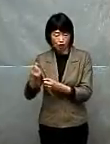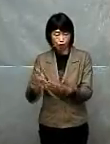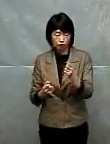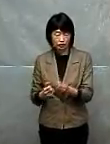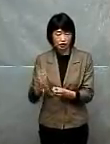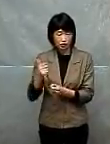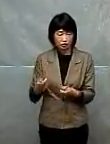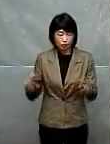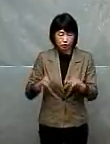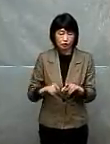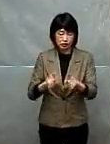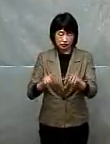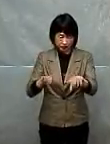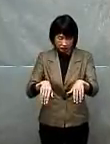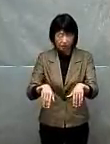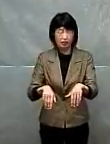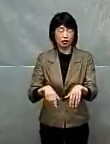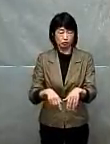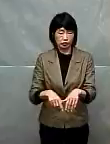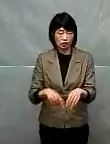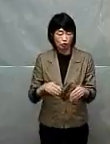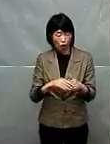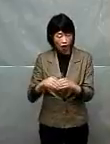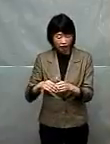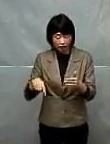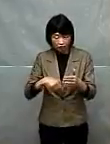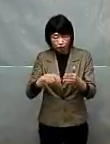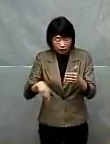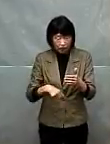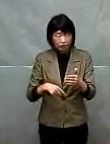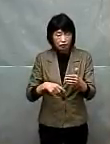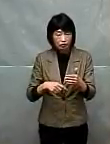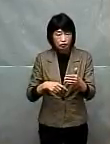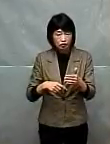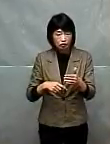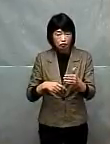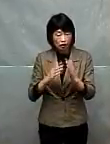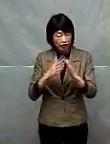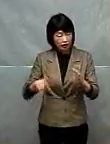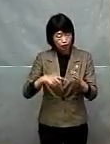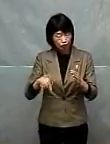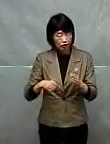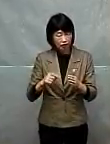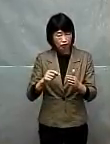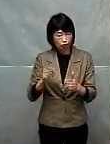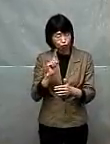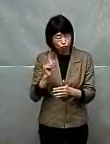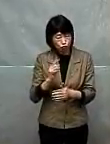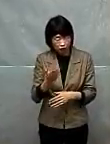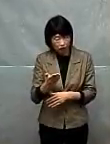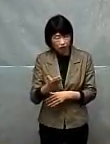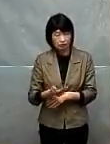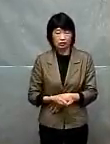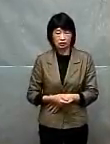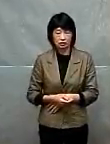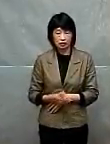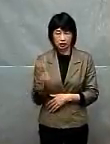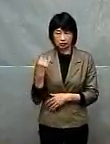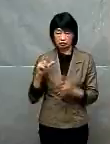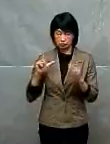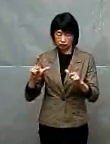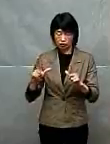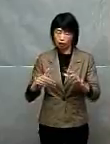案内の中にはどういう会というふうに記されていたんですか。 文書では来なかったのではないかと思いますが、